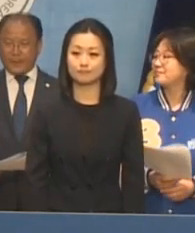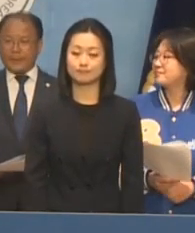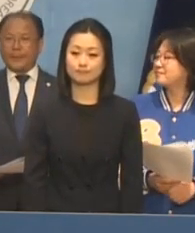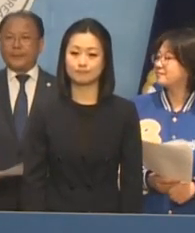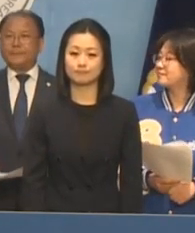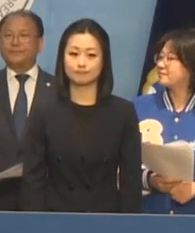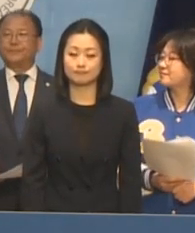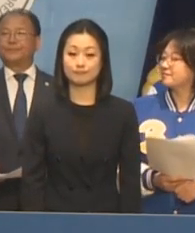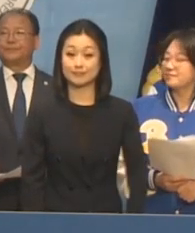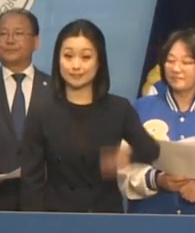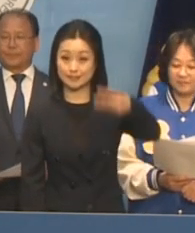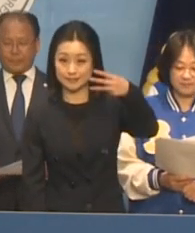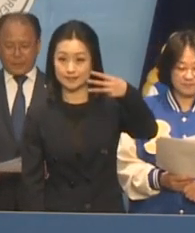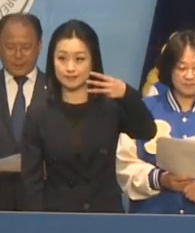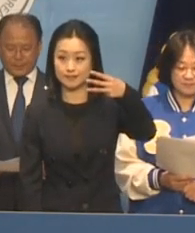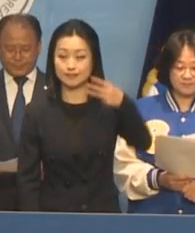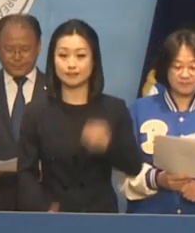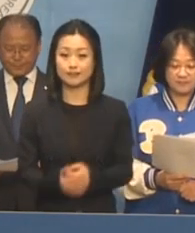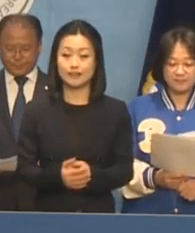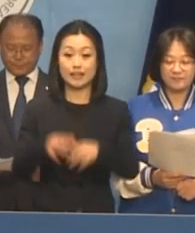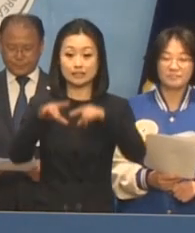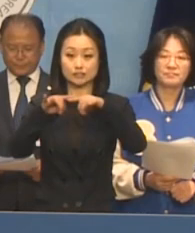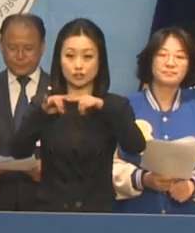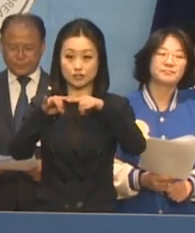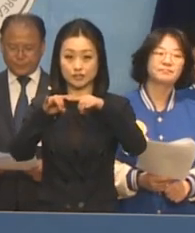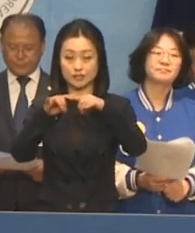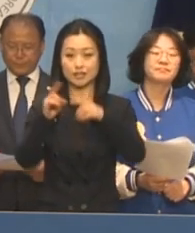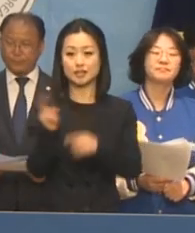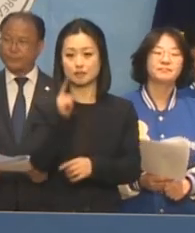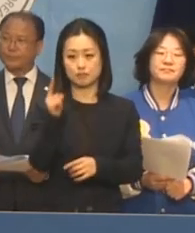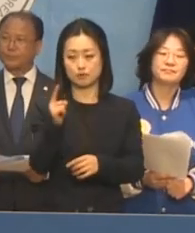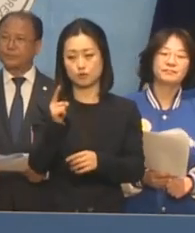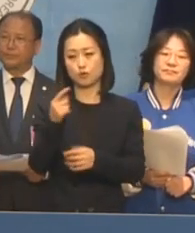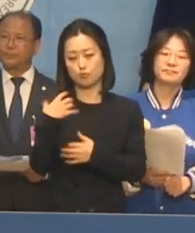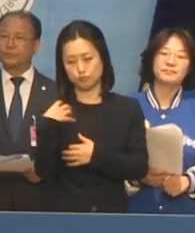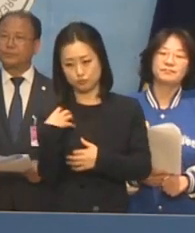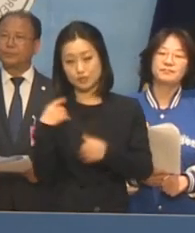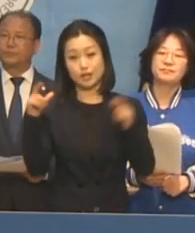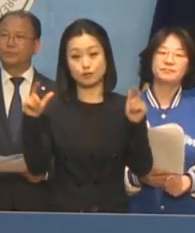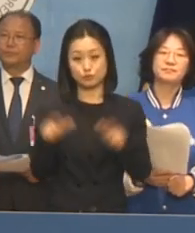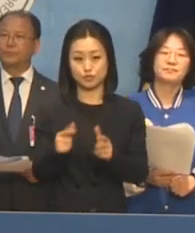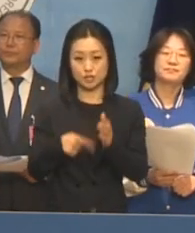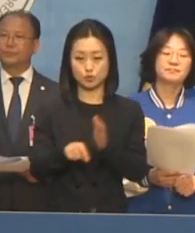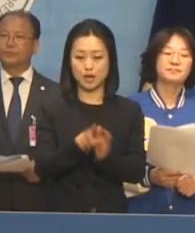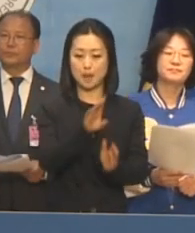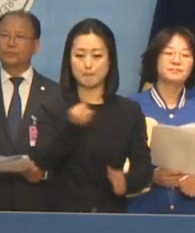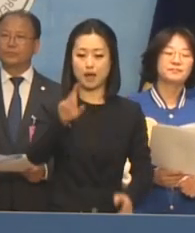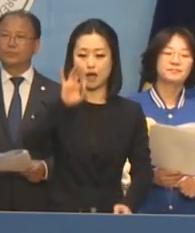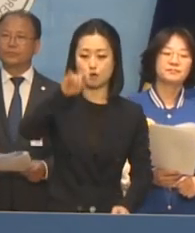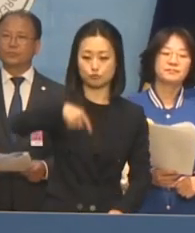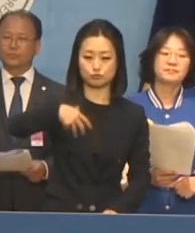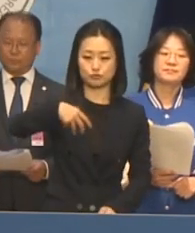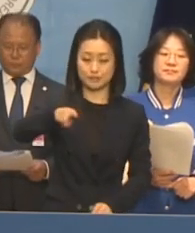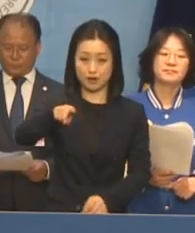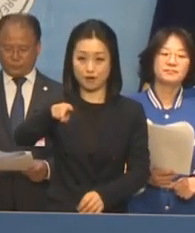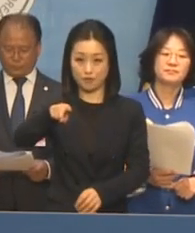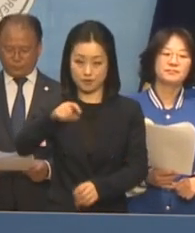지원하겠습니다네 셋째 에너지 비용 경감을 위한 소상공인 에너지 바우처 신설을